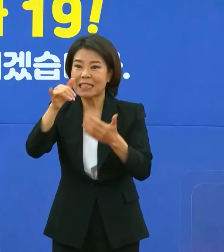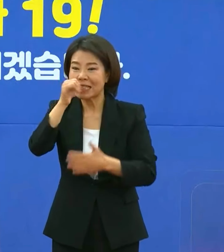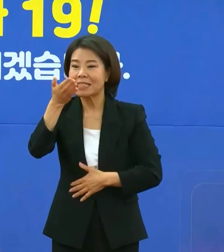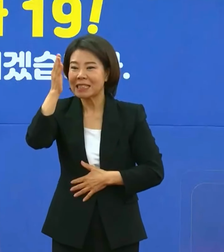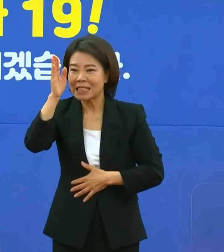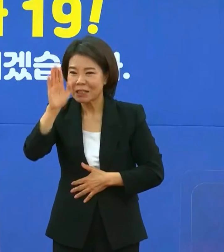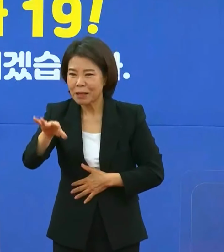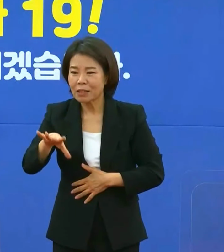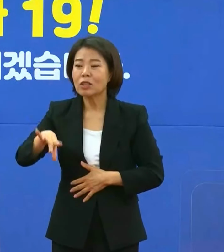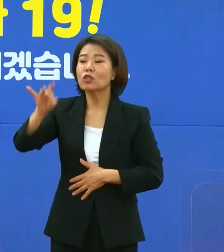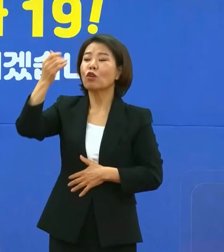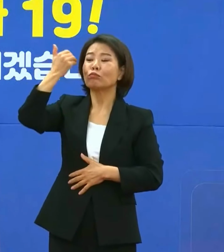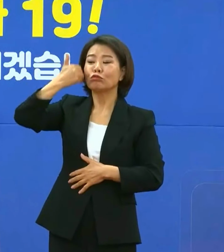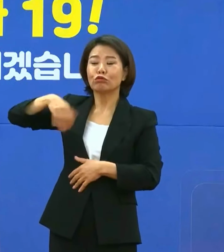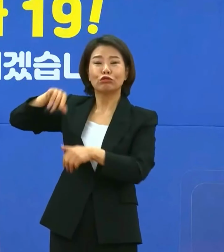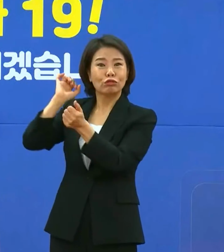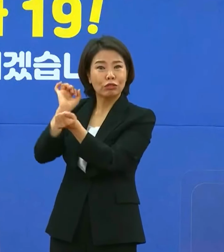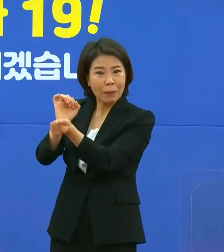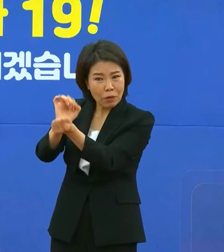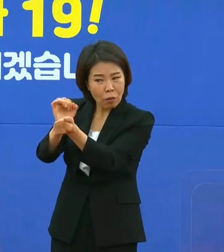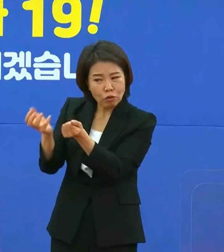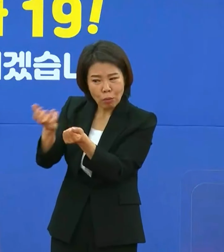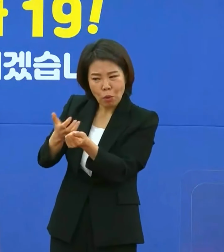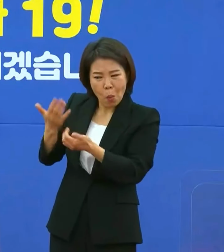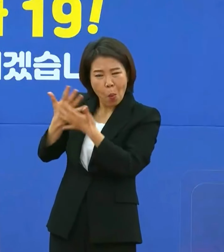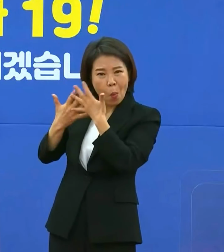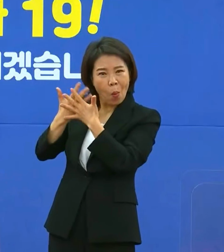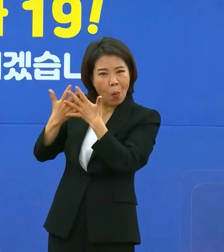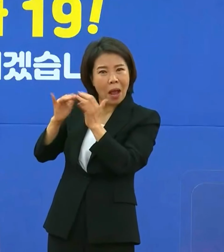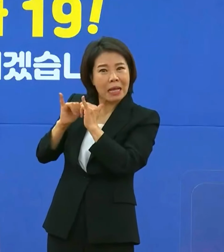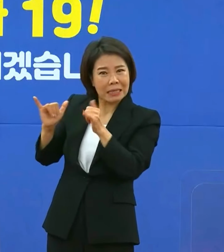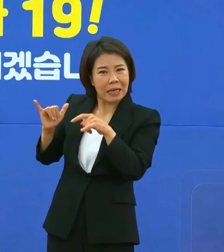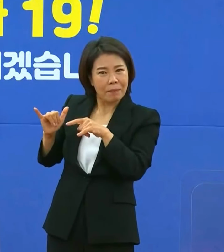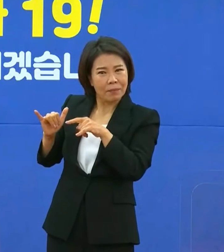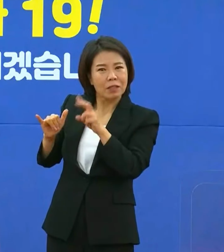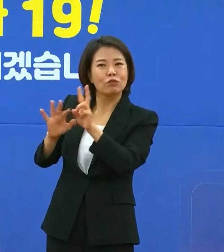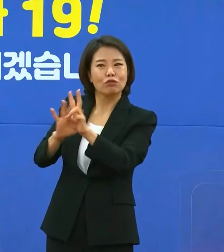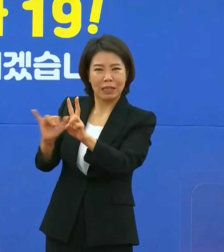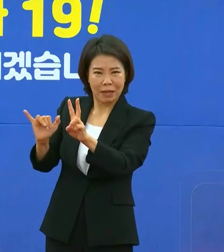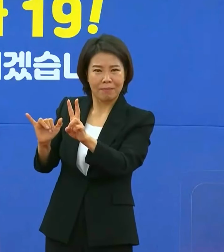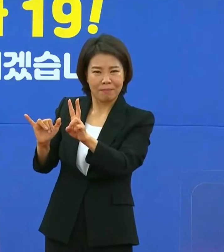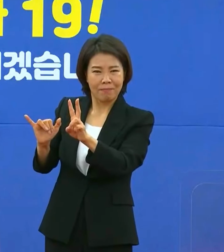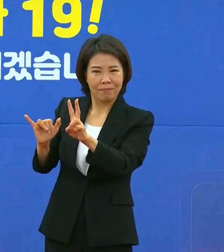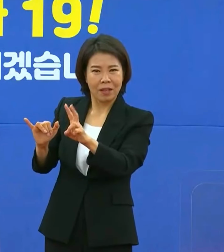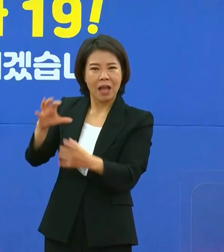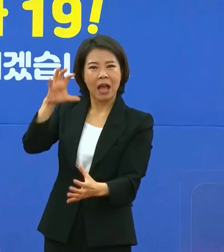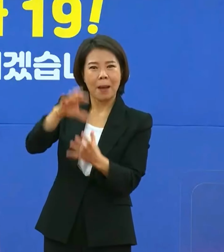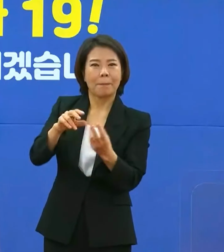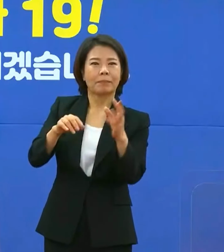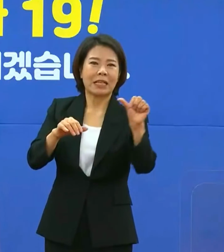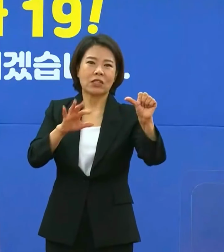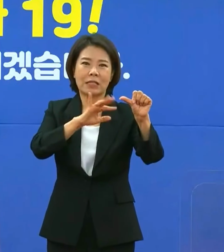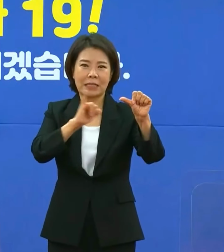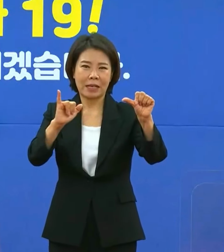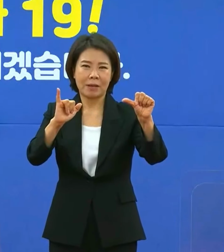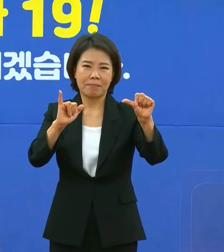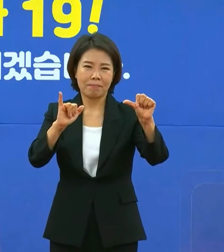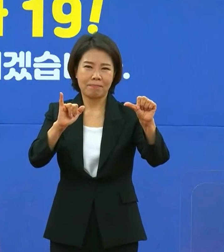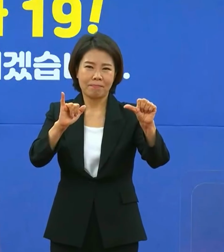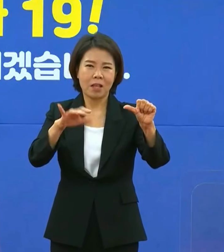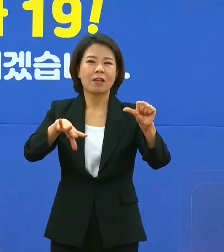선행 감염자 에 감염 경로가 확인되지 않는 경우가 지금 2명 더 있어서 총 5명이 지금